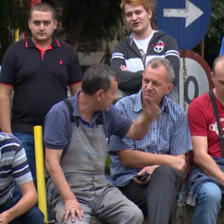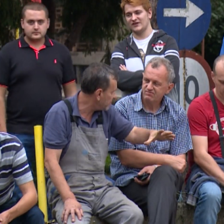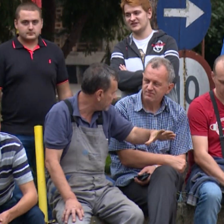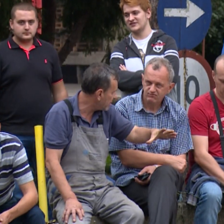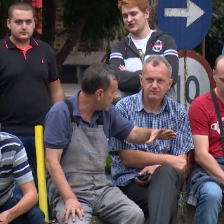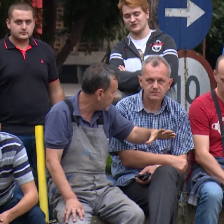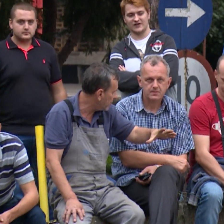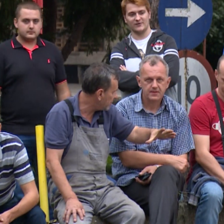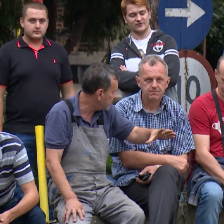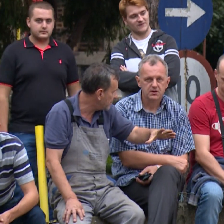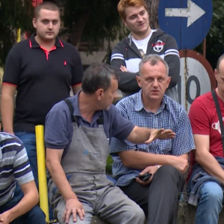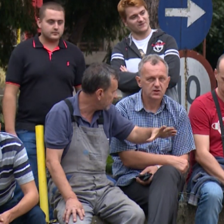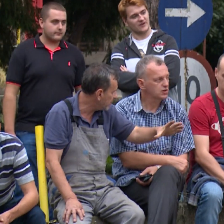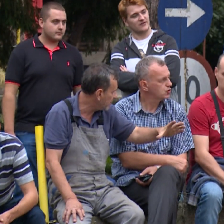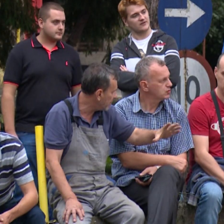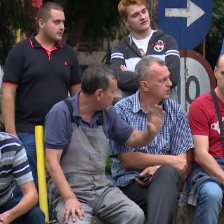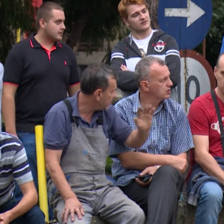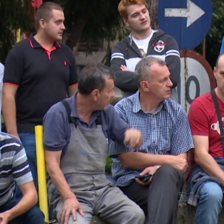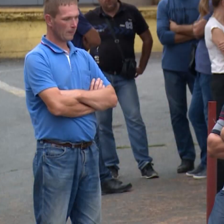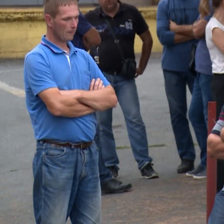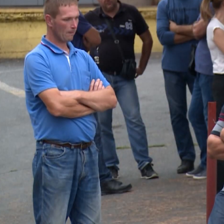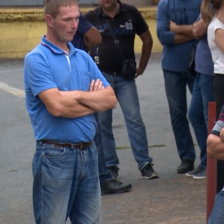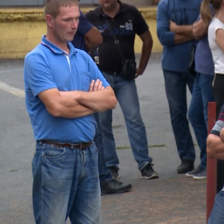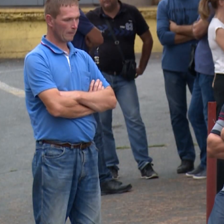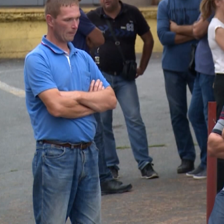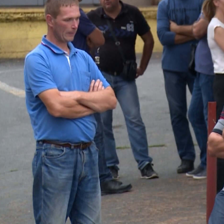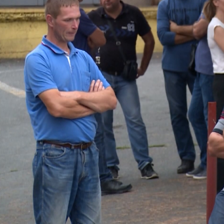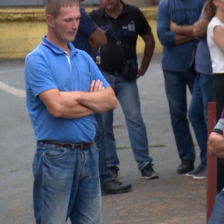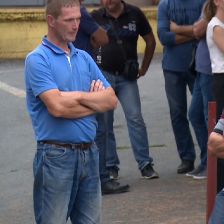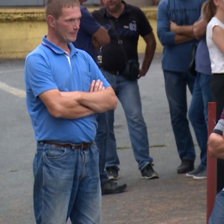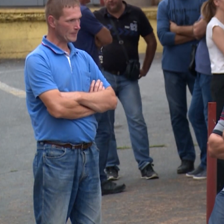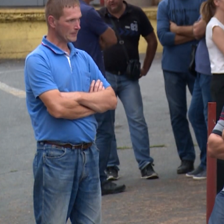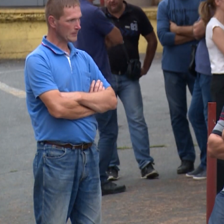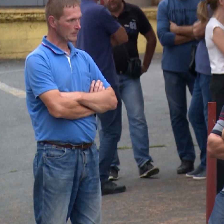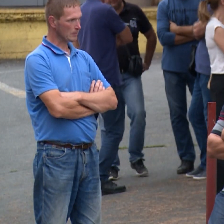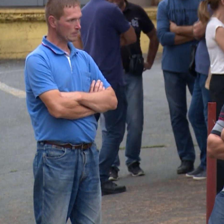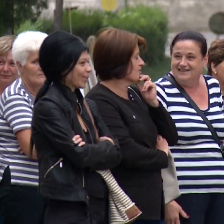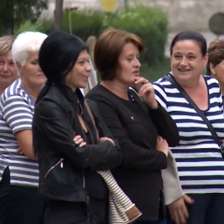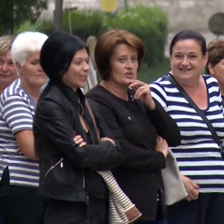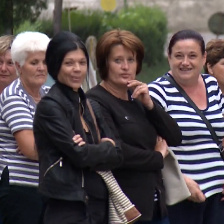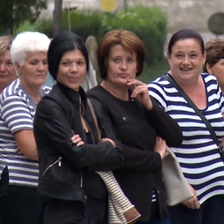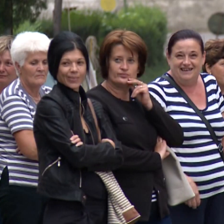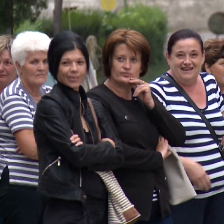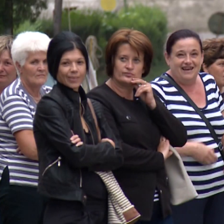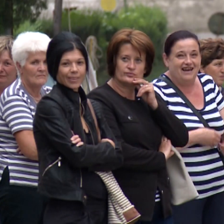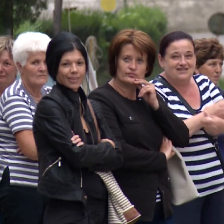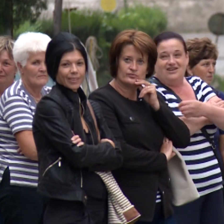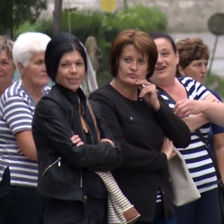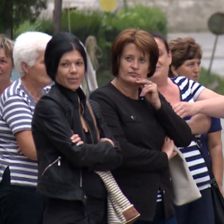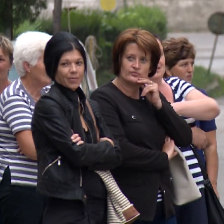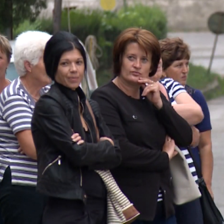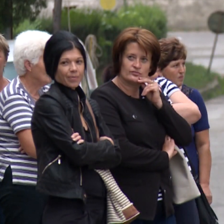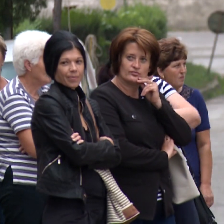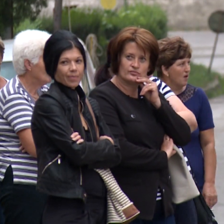dolazak nekog velikog investitora, ili će kompanija otići potpuno u stečaj i on će, znači, biti namiren eventualno od prodaje